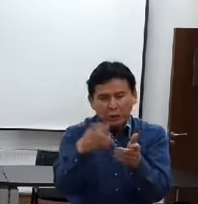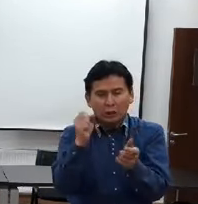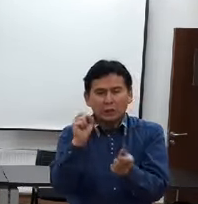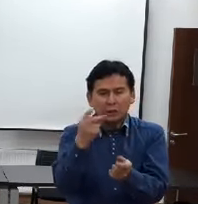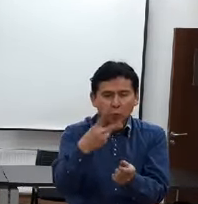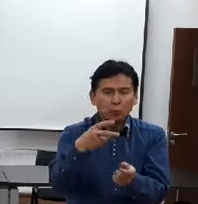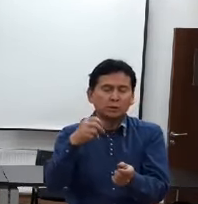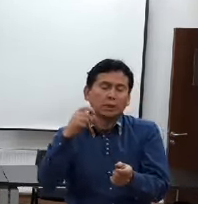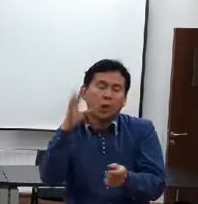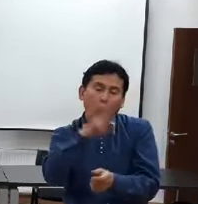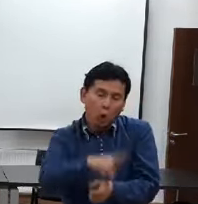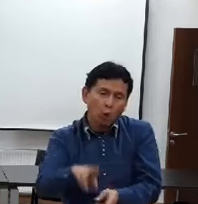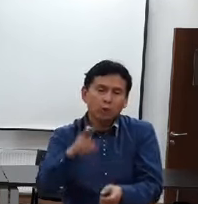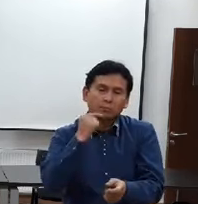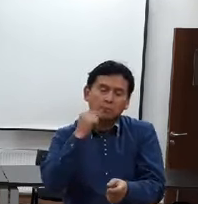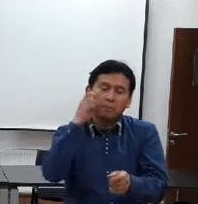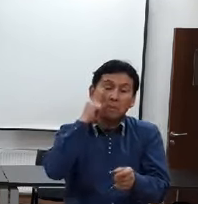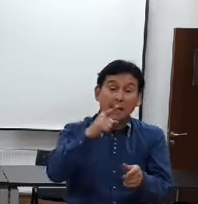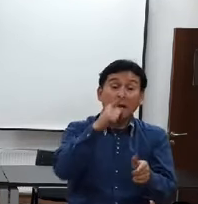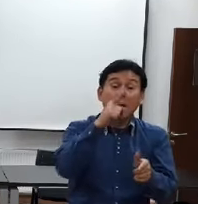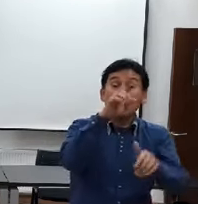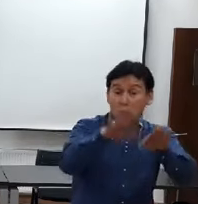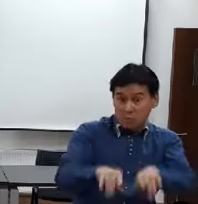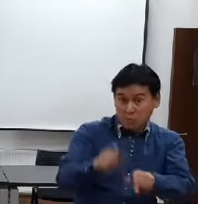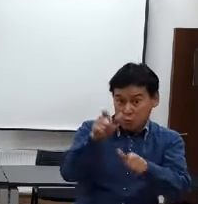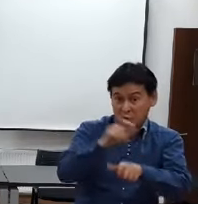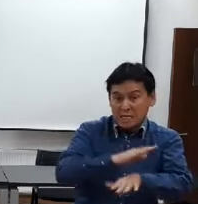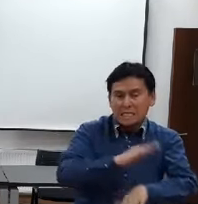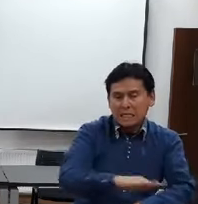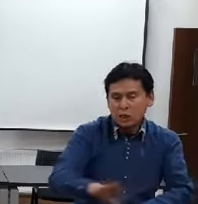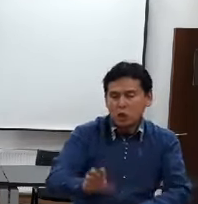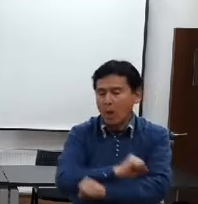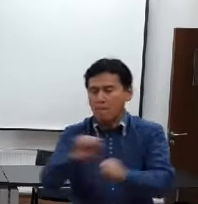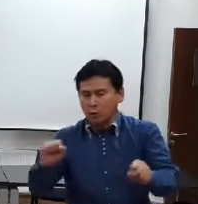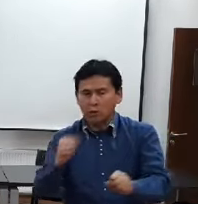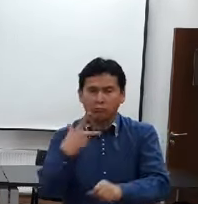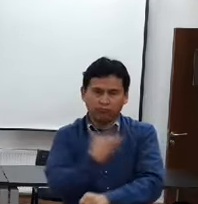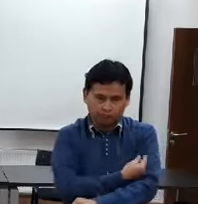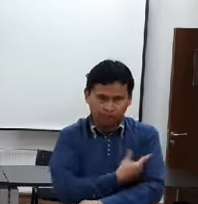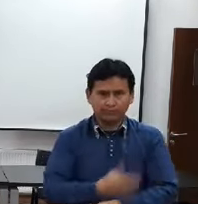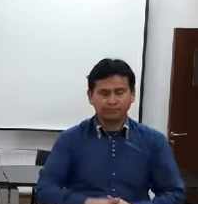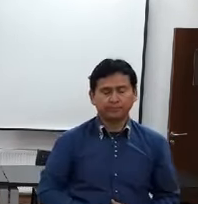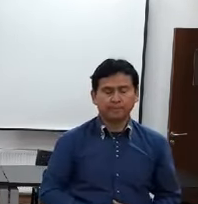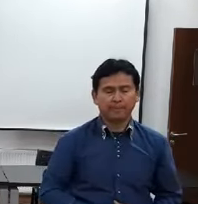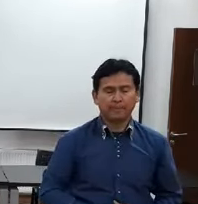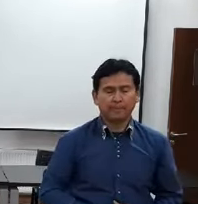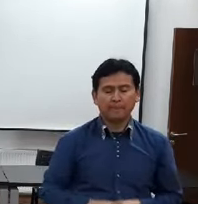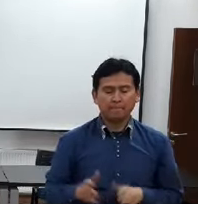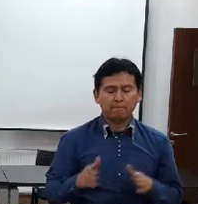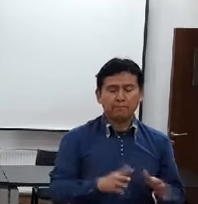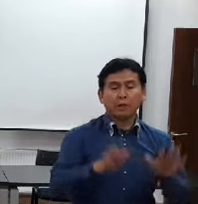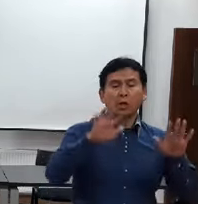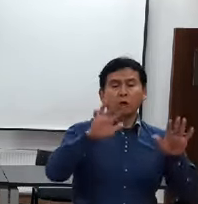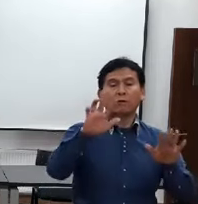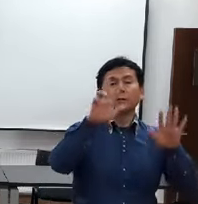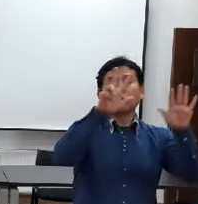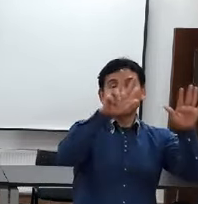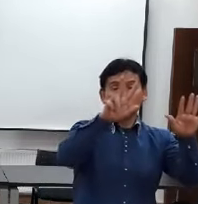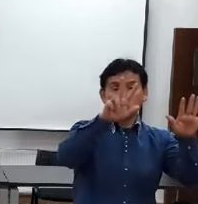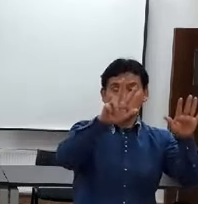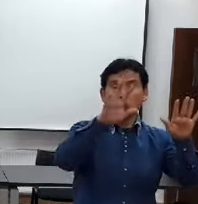o nuevamente un refuerzo para esos niños que no se han podido vacunar aún. En casi un 98% de